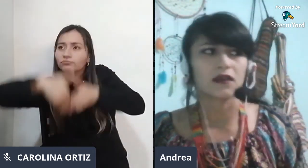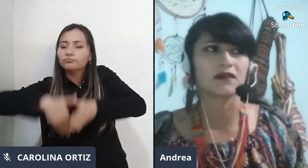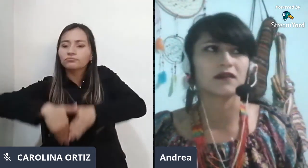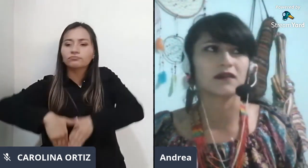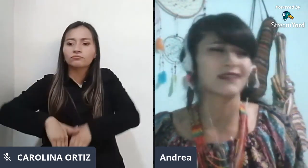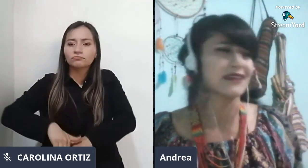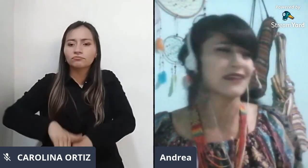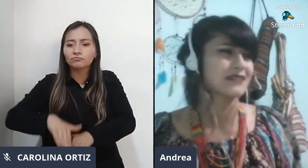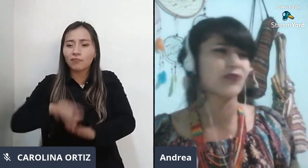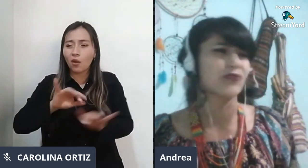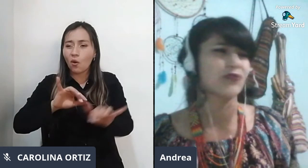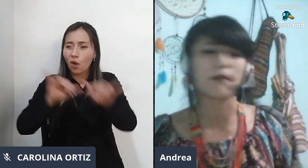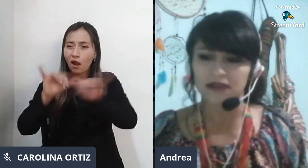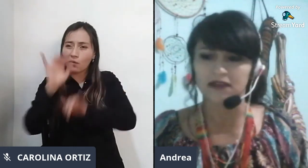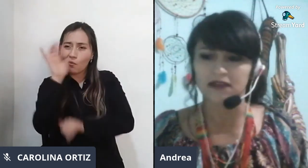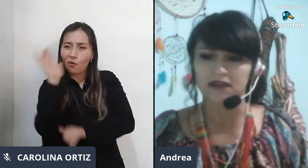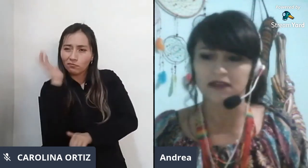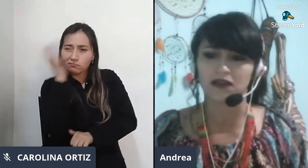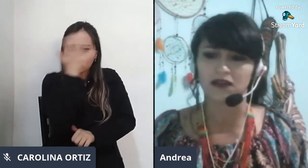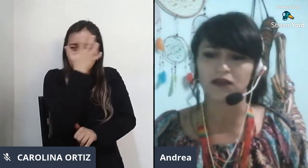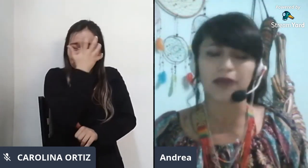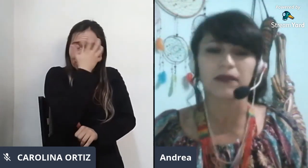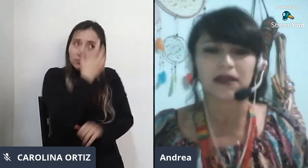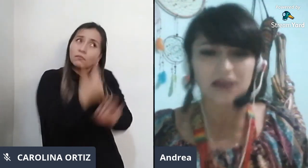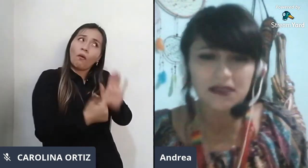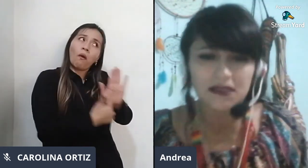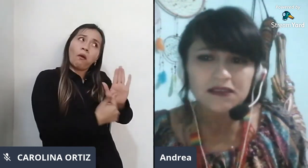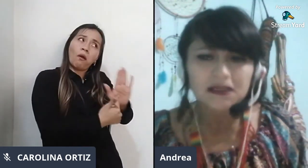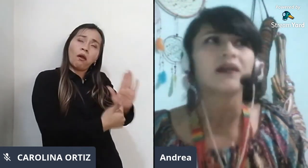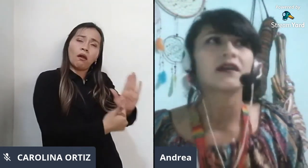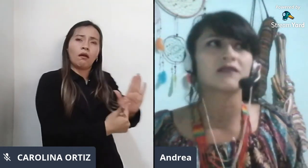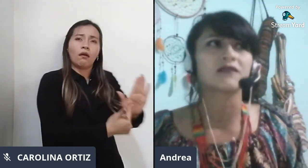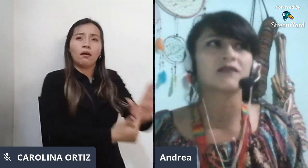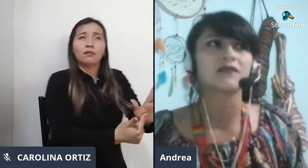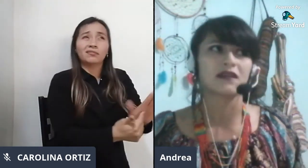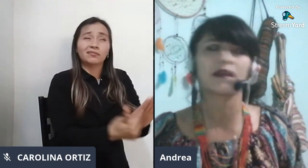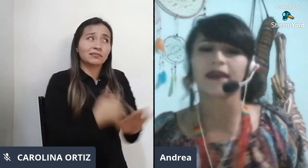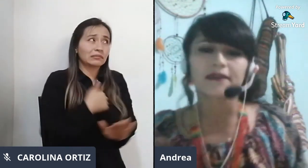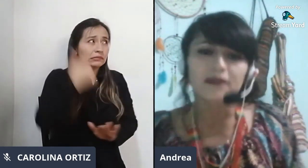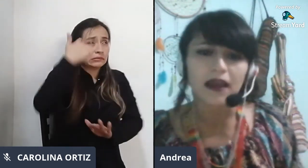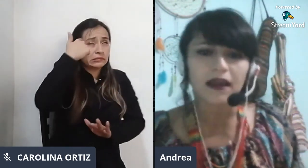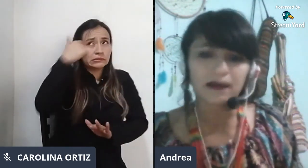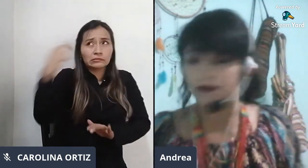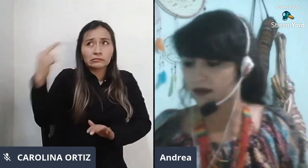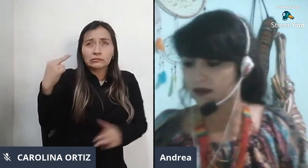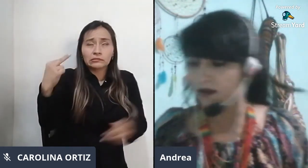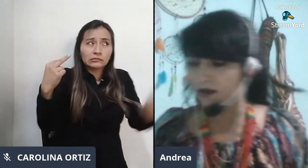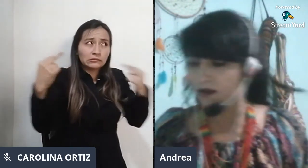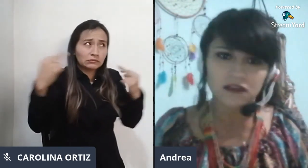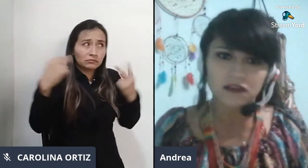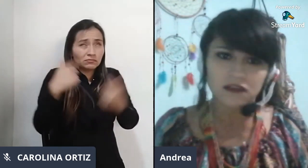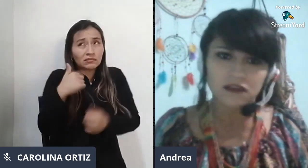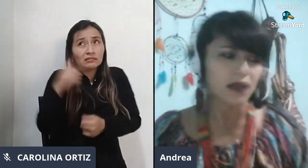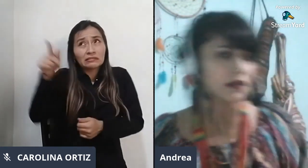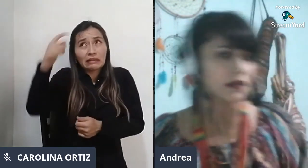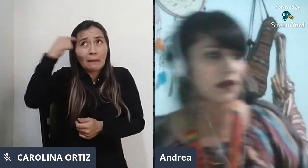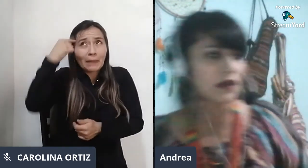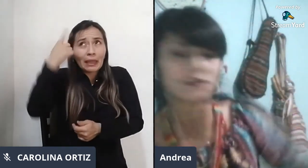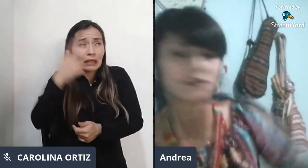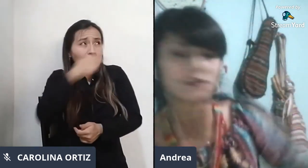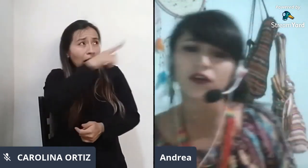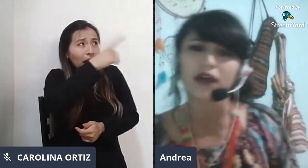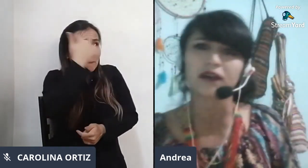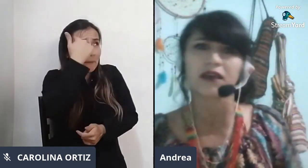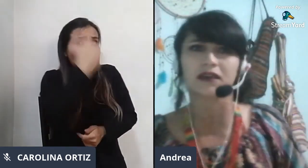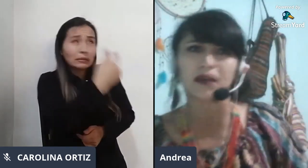una máscara, detrás de una apariencia, detrás del qué dirá mi vecino, qué dirá tal señora, qué dirá mi